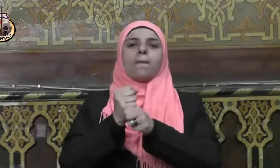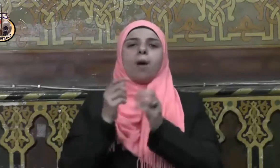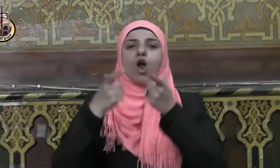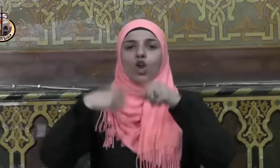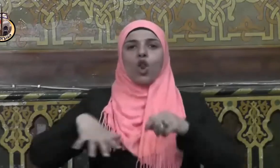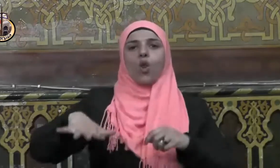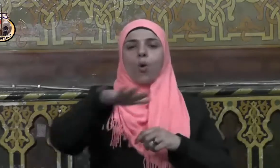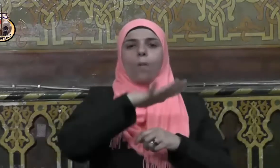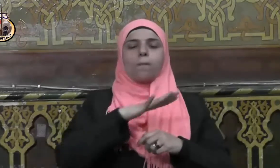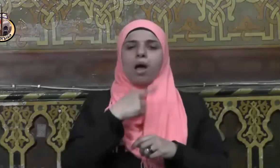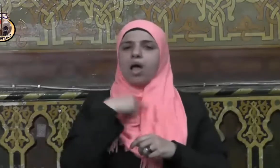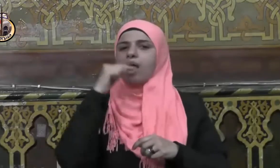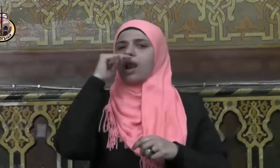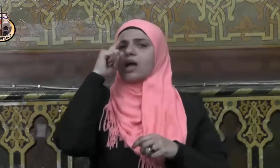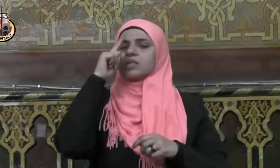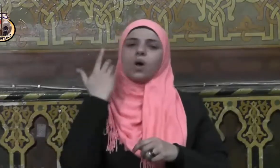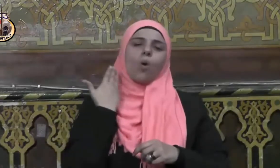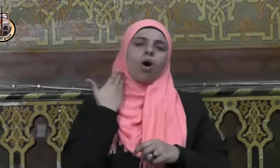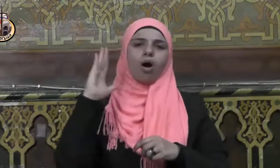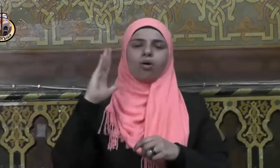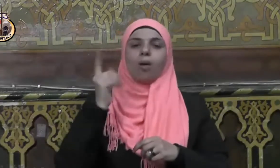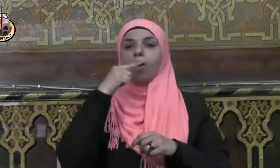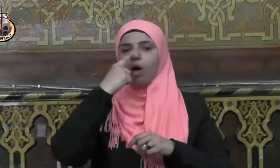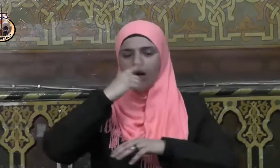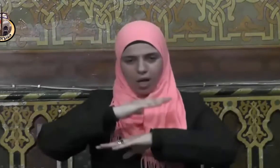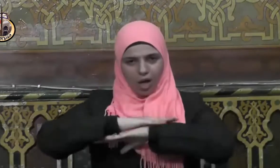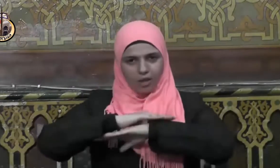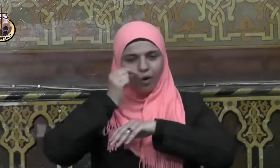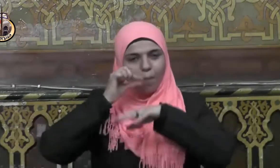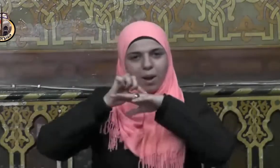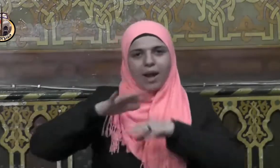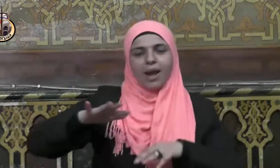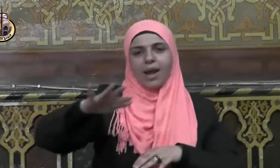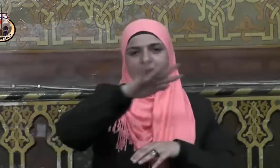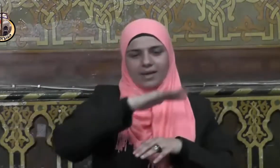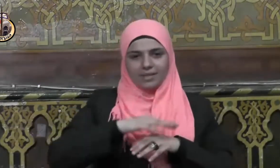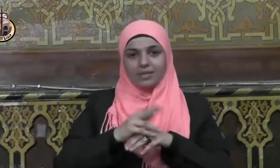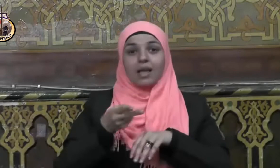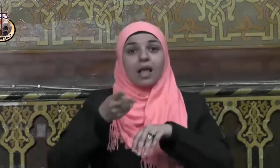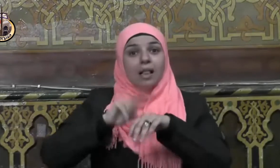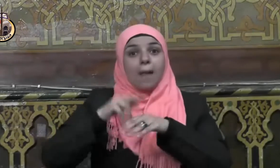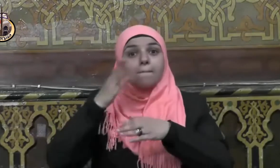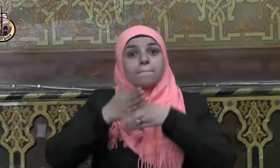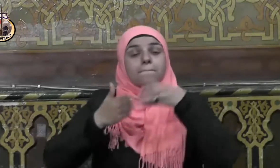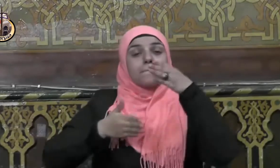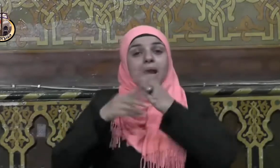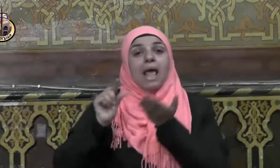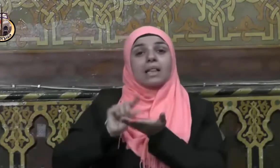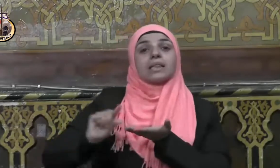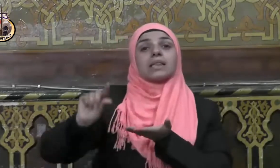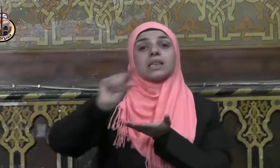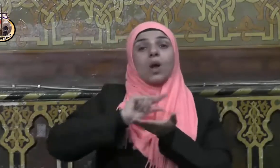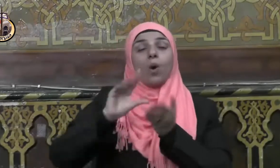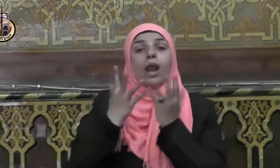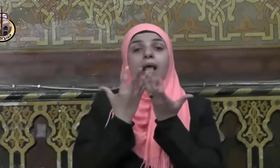والكرامة واحترام الناس، غير أن بناء الدول لا يكون